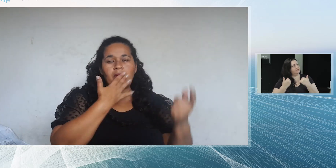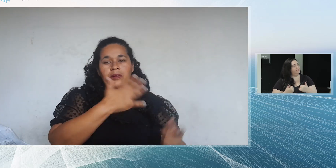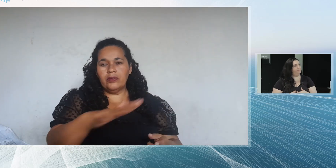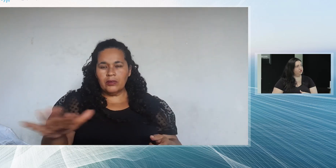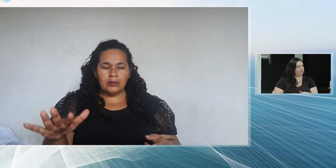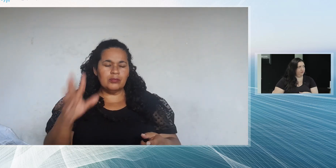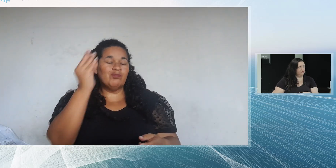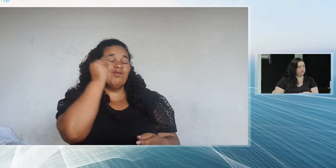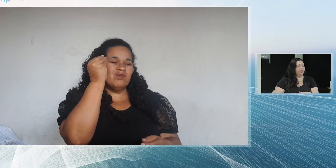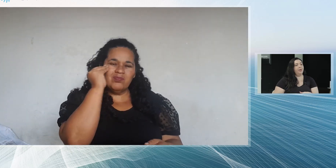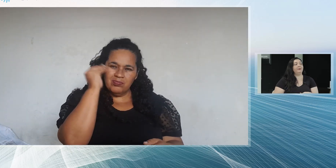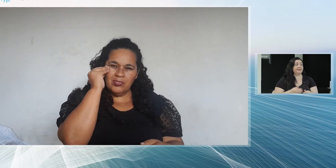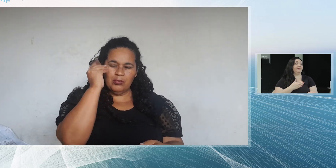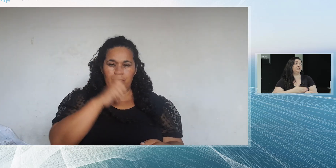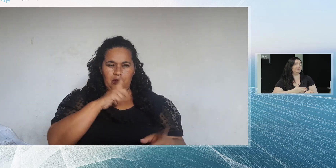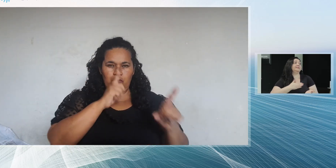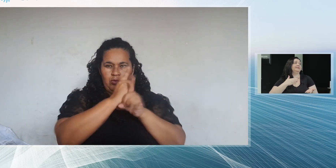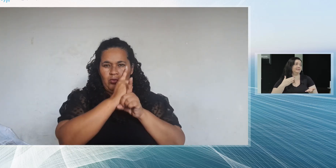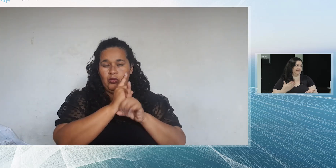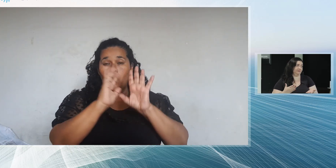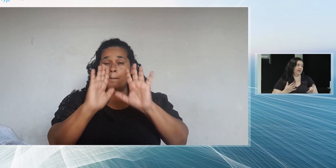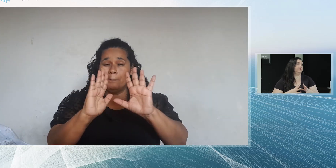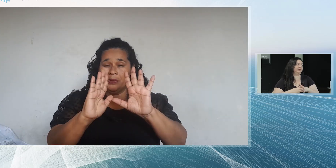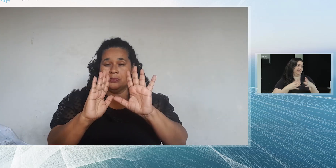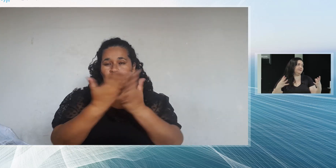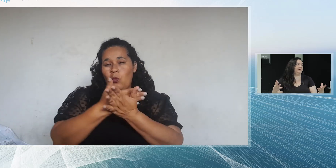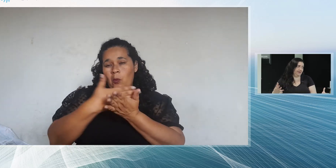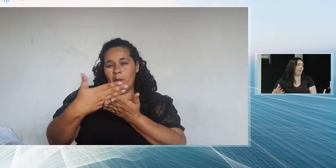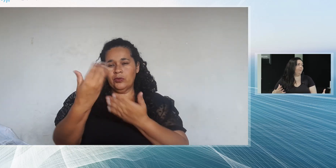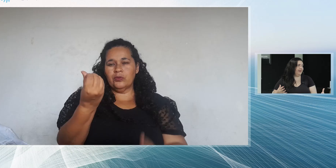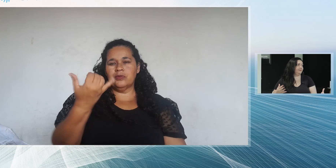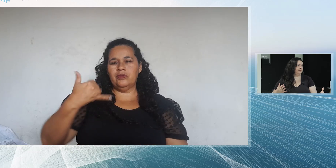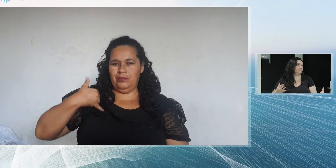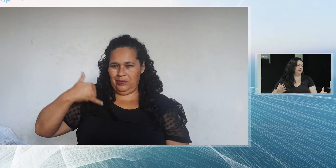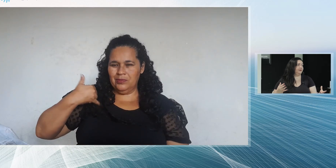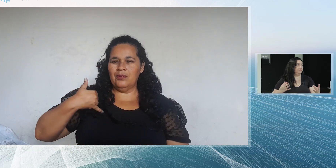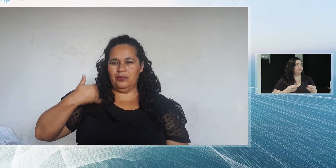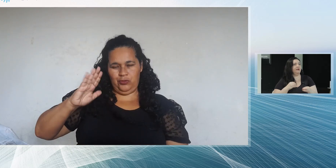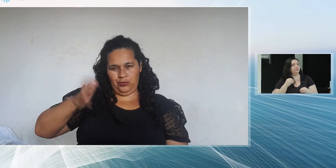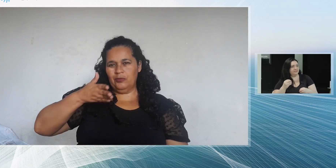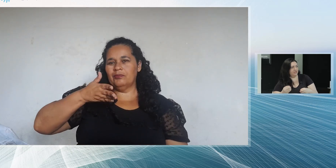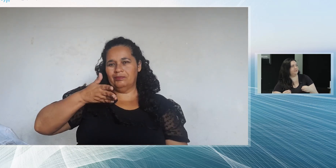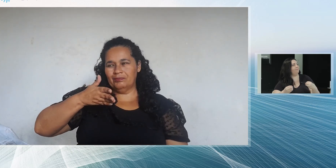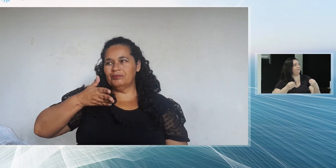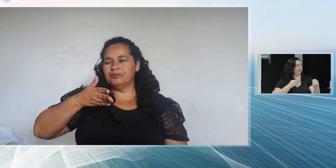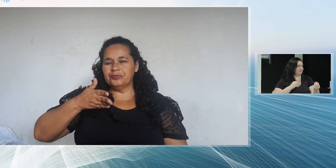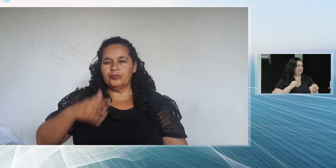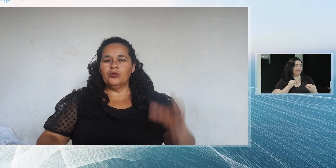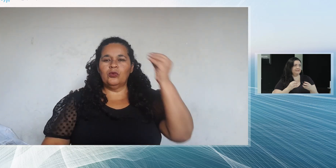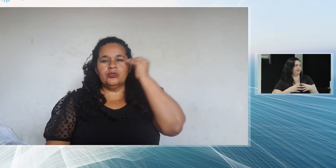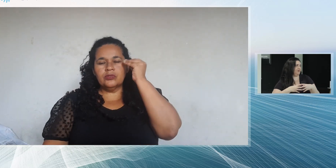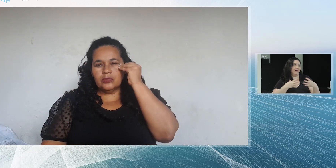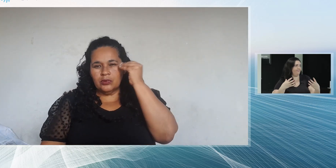tentar trazer uma hipótese diagnóstica. Mas a partir dos 6 anos, nós temos a bateria completa, né? Então, tem alguns testes que é para